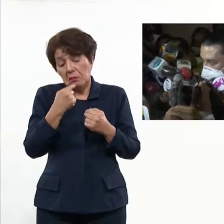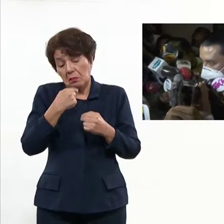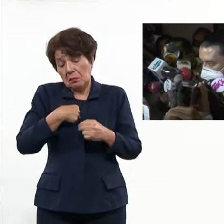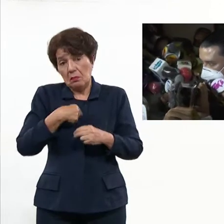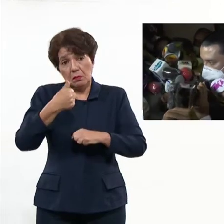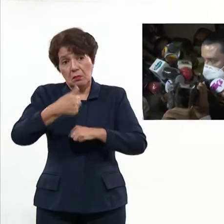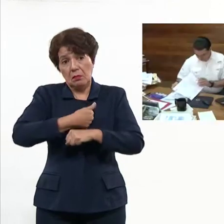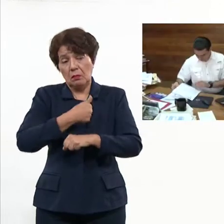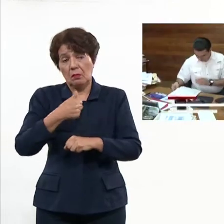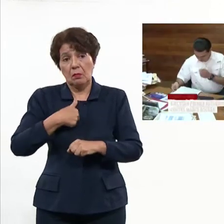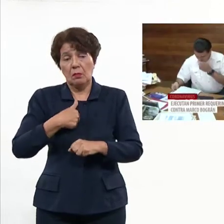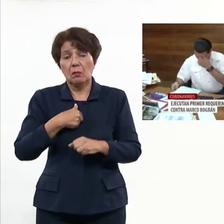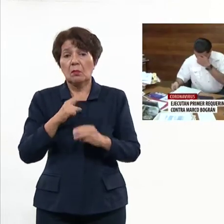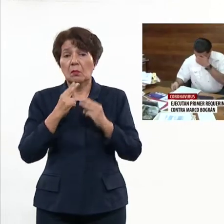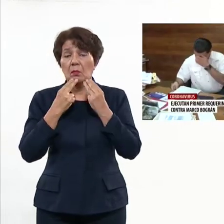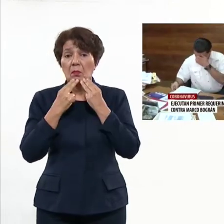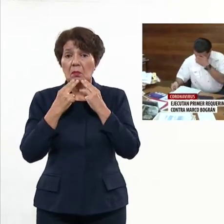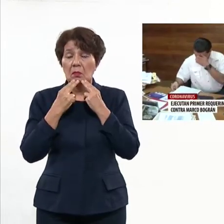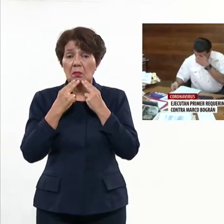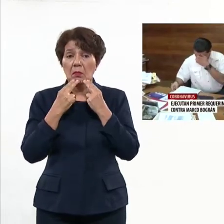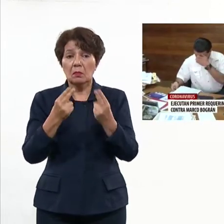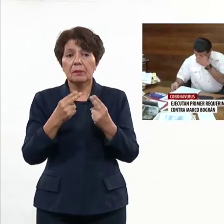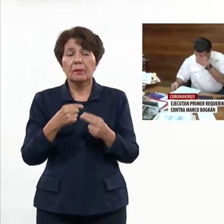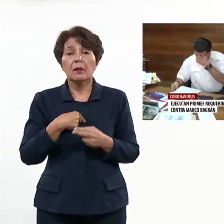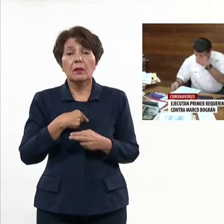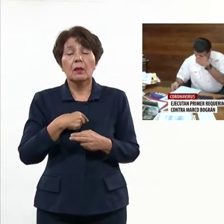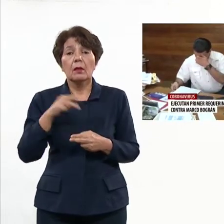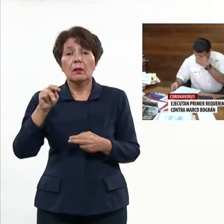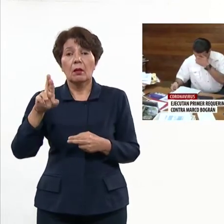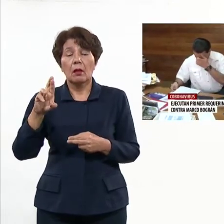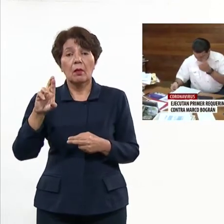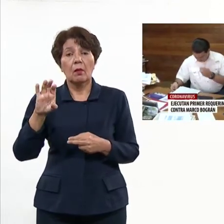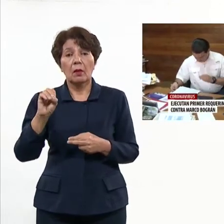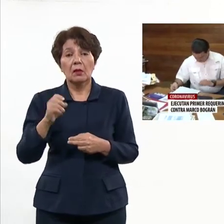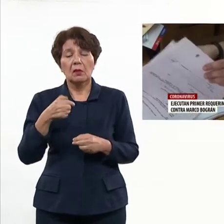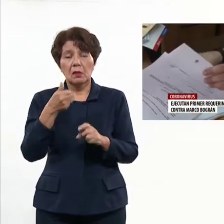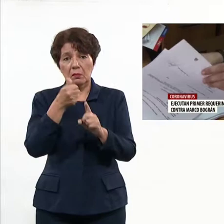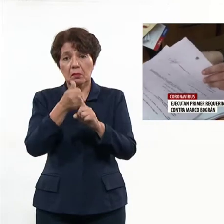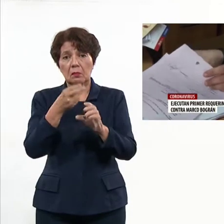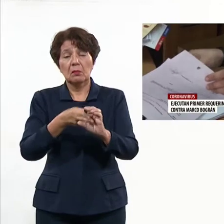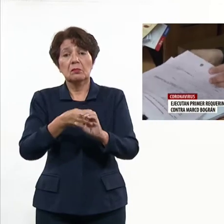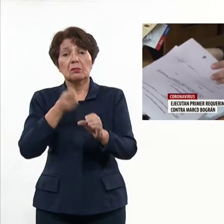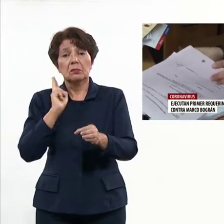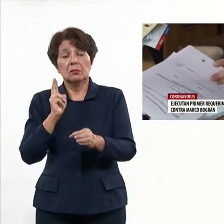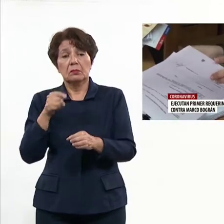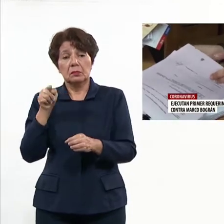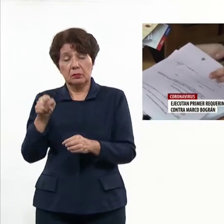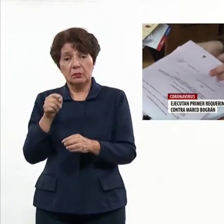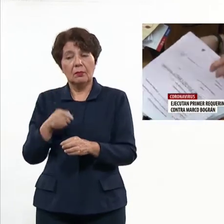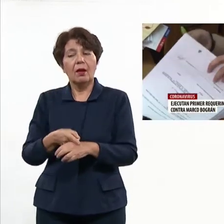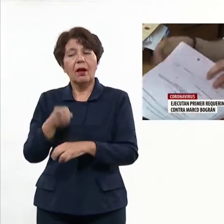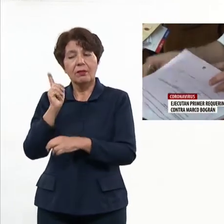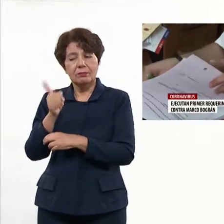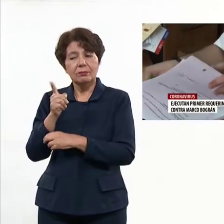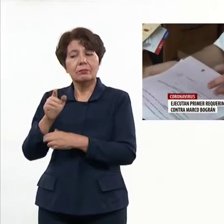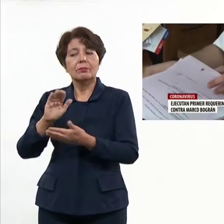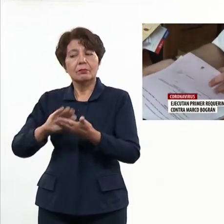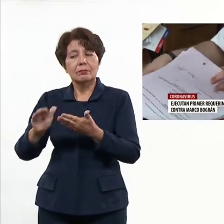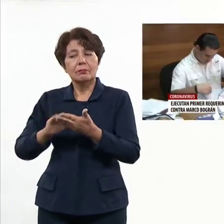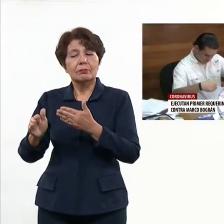me marcó bográn renunció a su cargo ante los constantes y numerosos señalamientos por supuestas compras irregulares